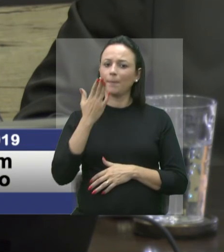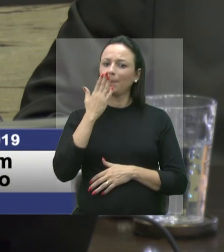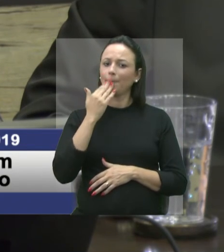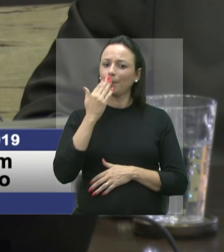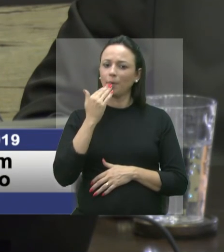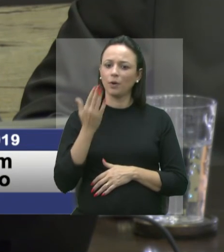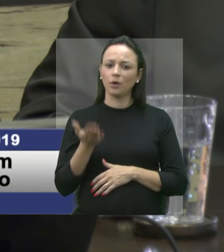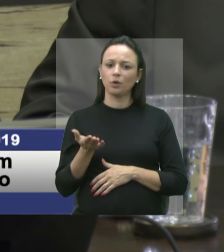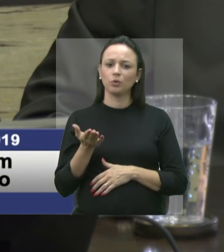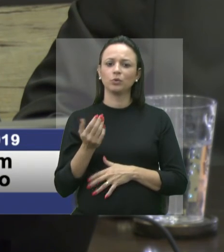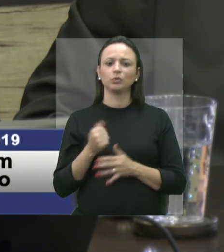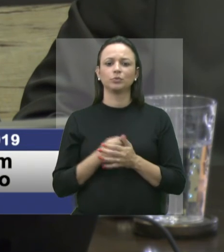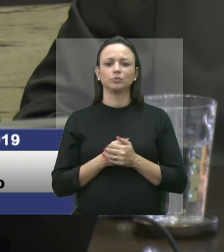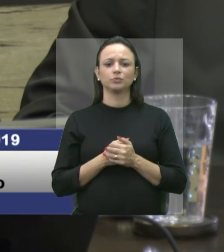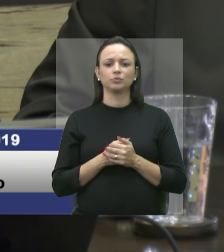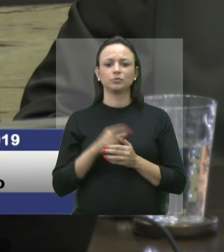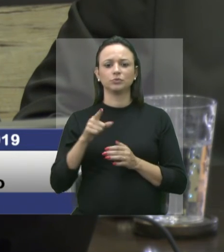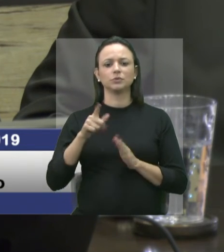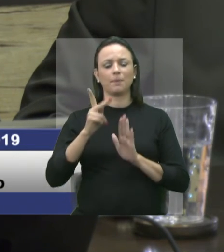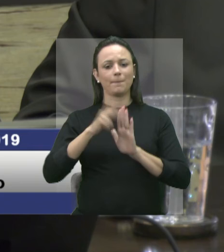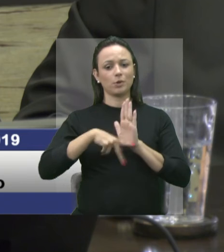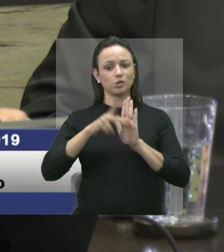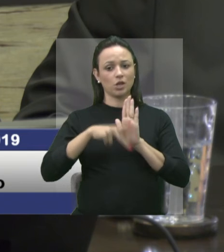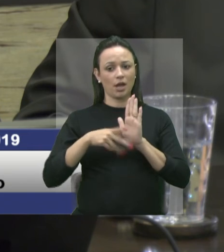Borgo por esse projeto.